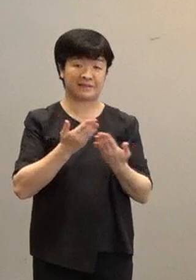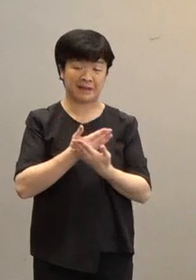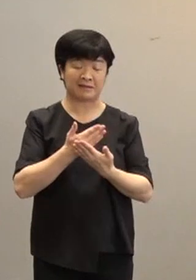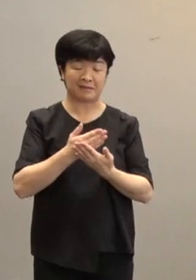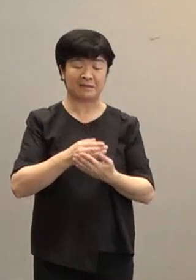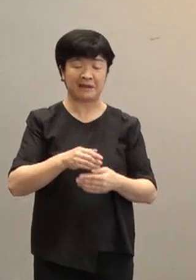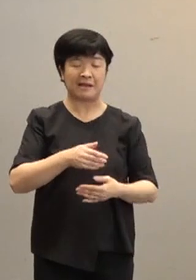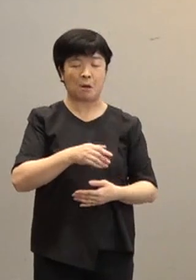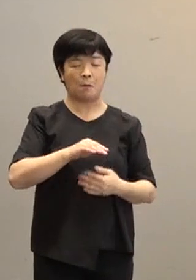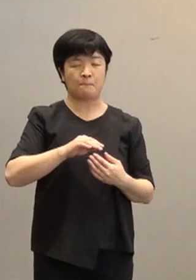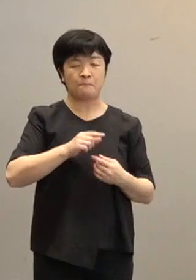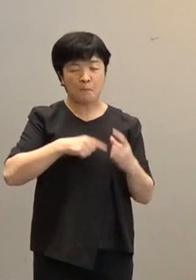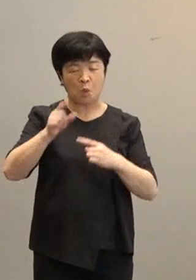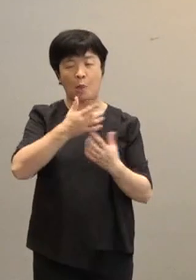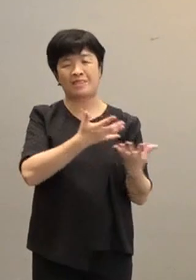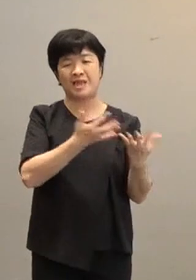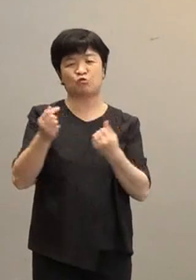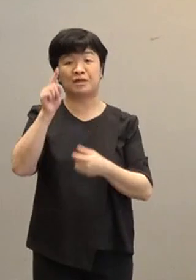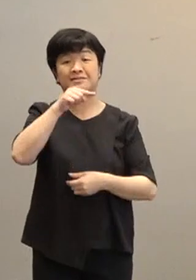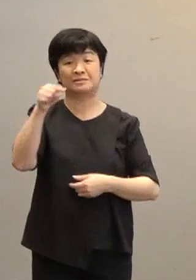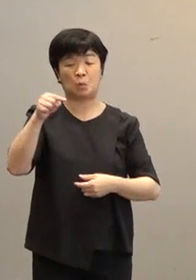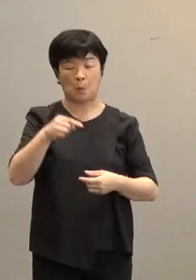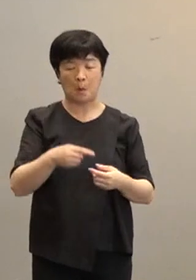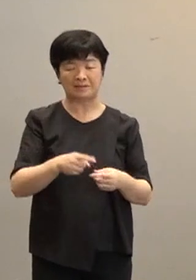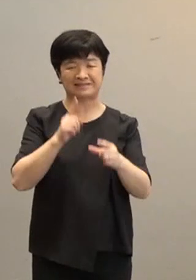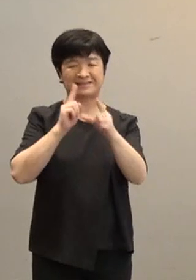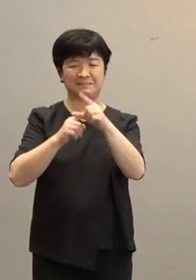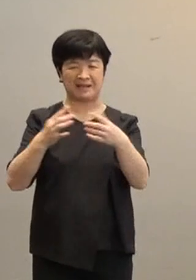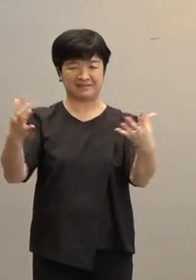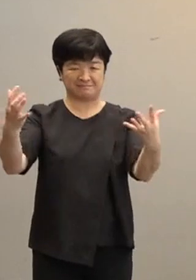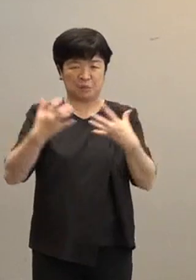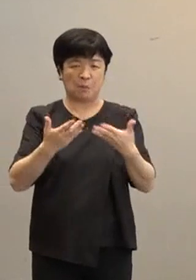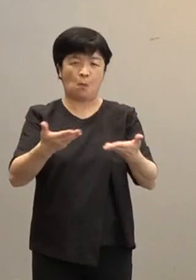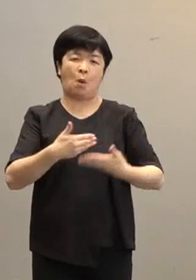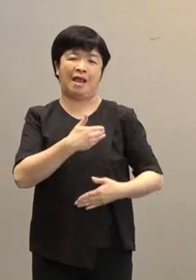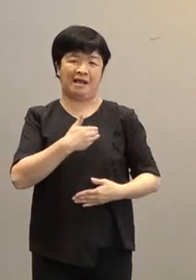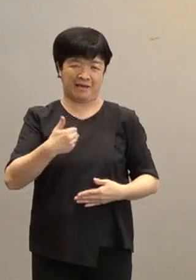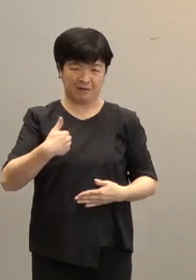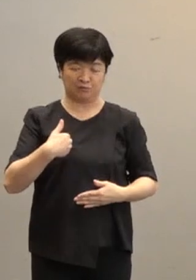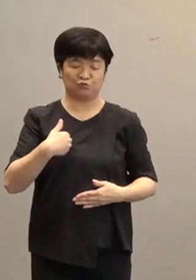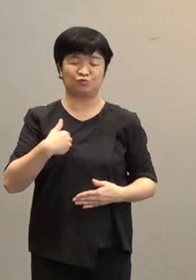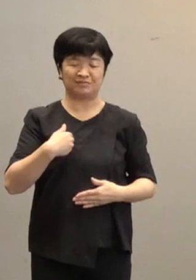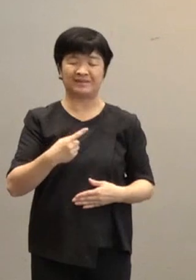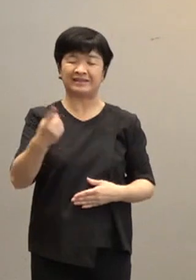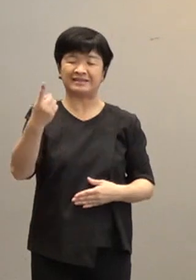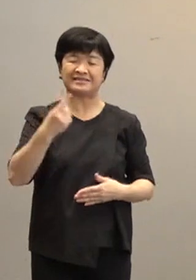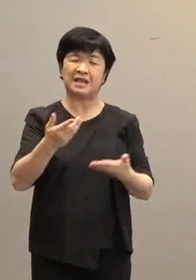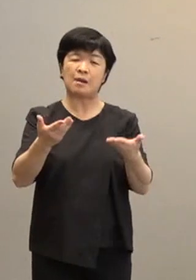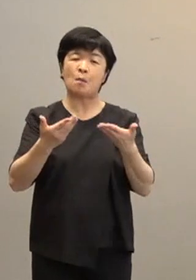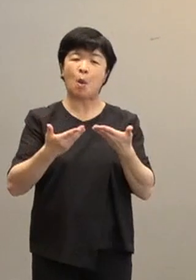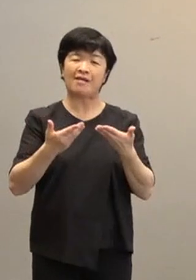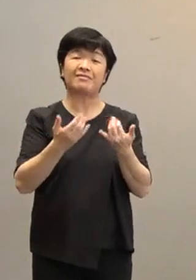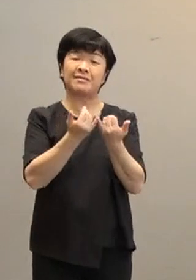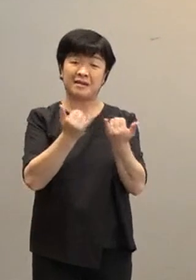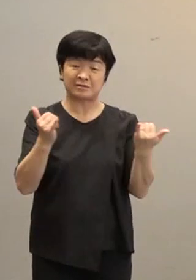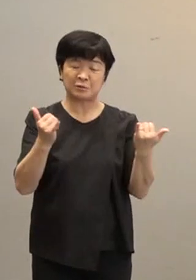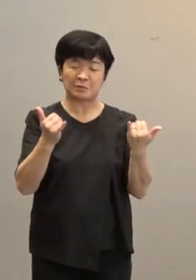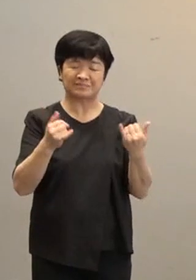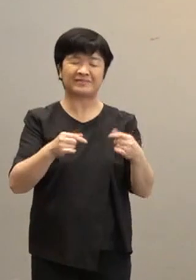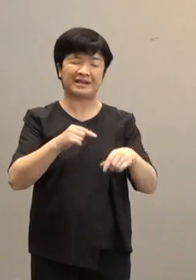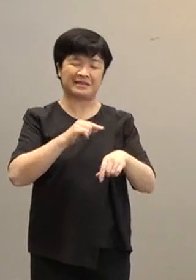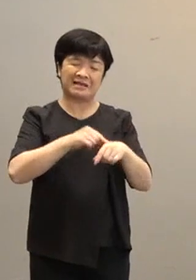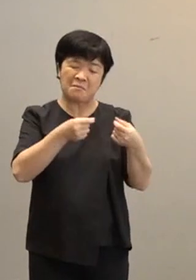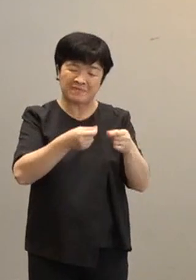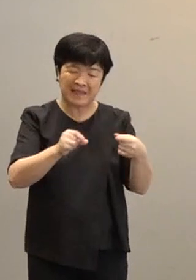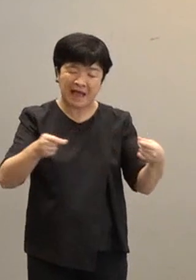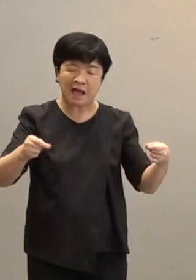千葉県にお越しいただけること、それからお越しいただいた方々により少しでも長く県内に滞在をしてい